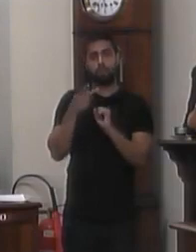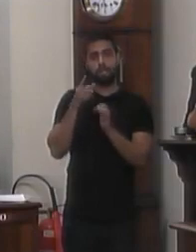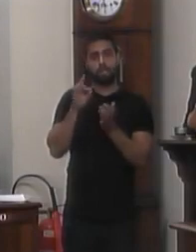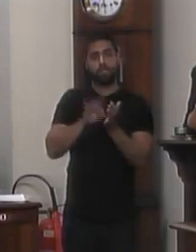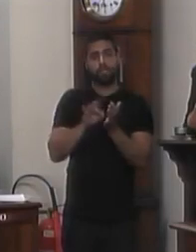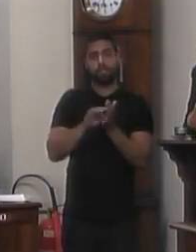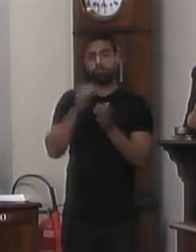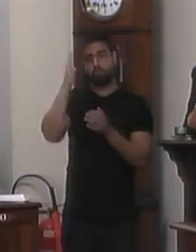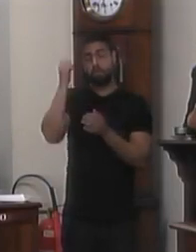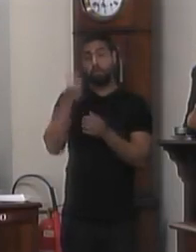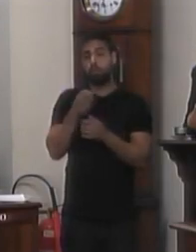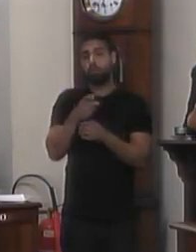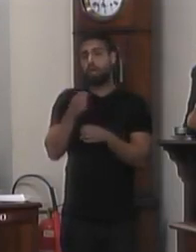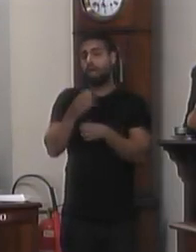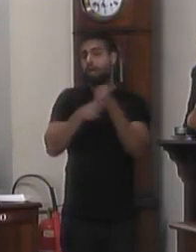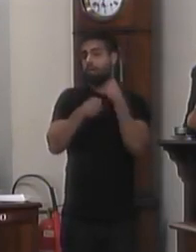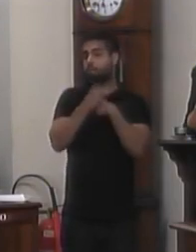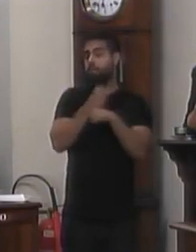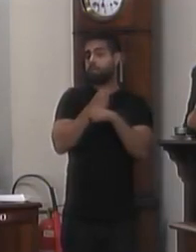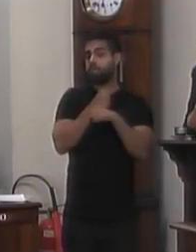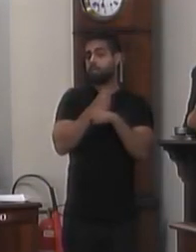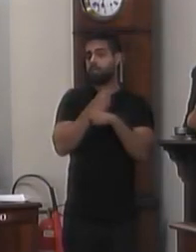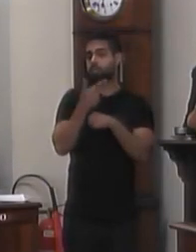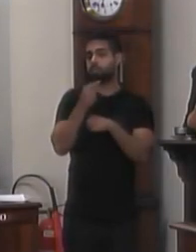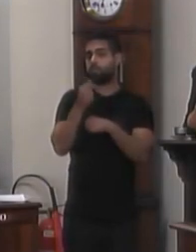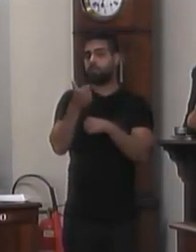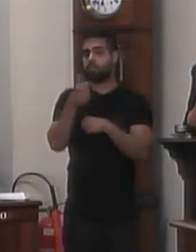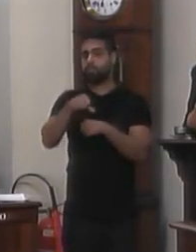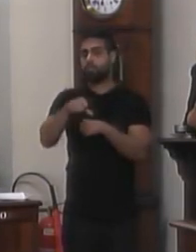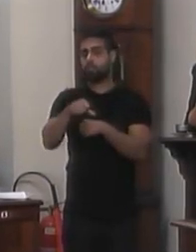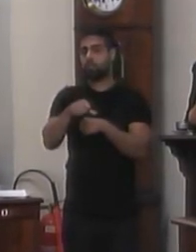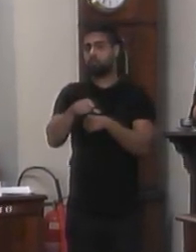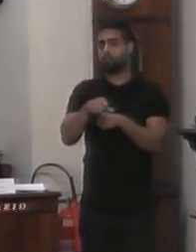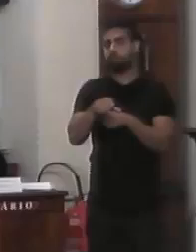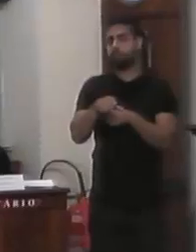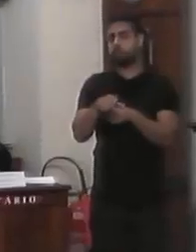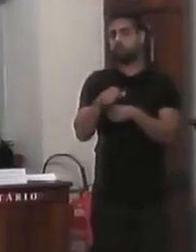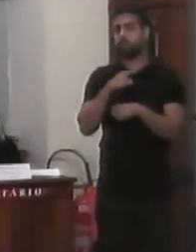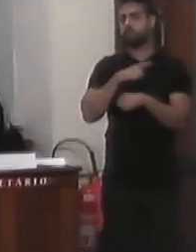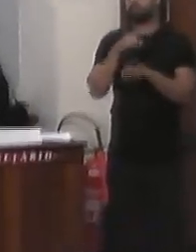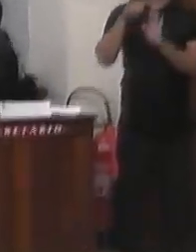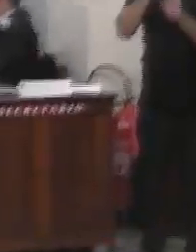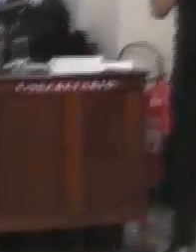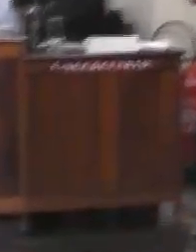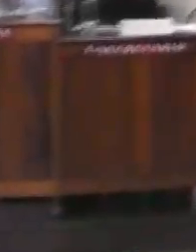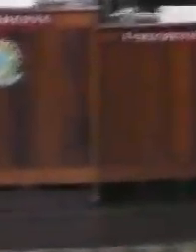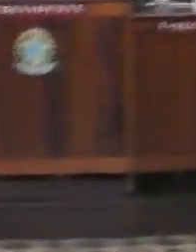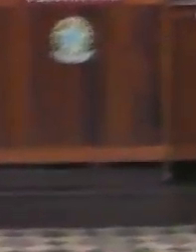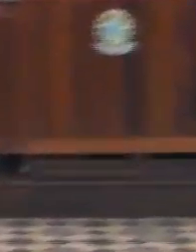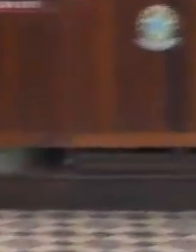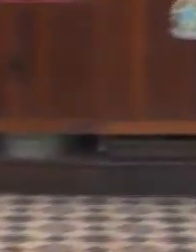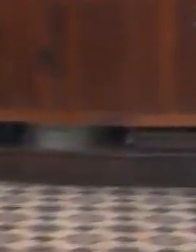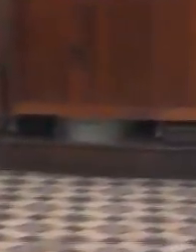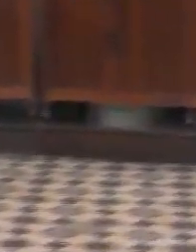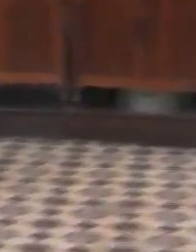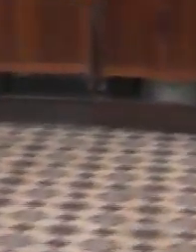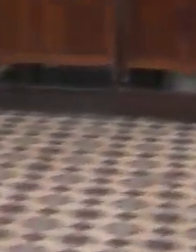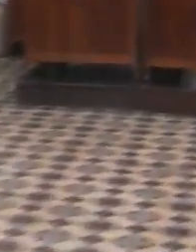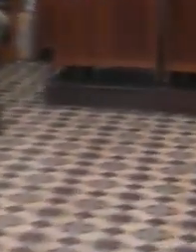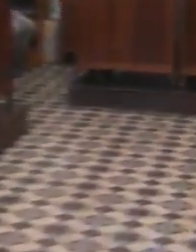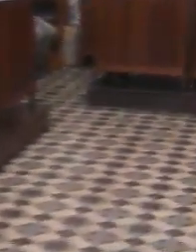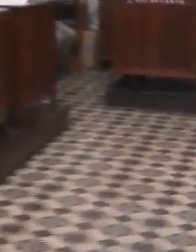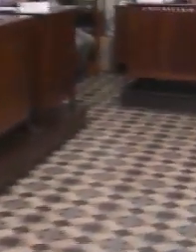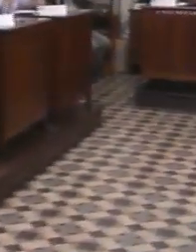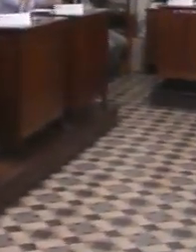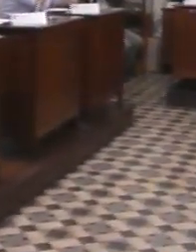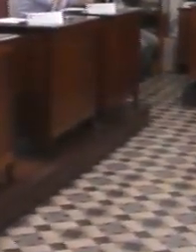qual é o valor. O ano passado, em 2019, o que constou na lista de RPV que o município